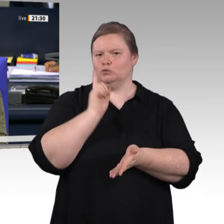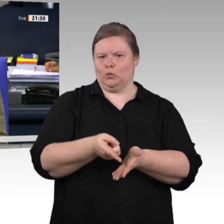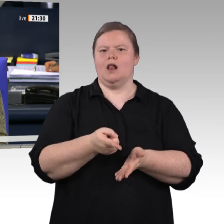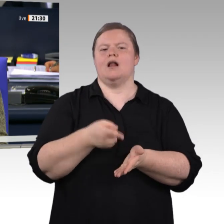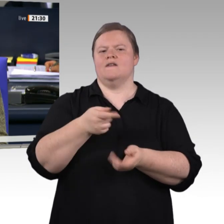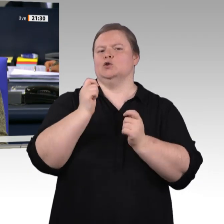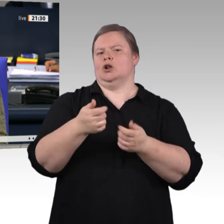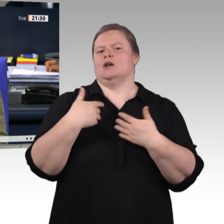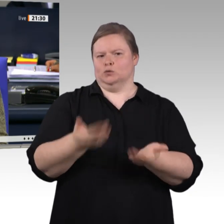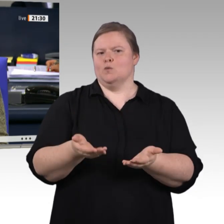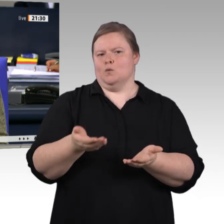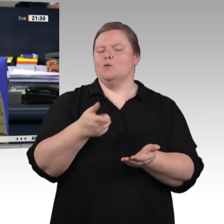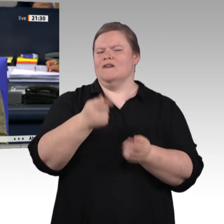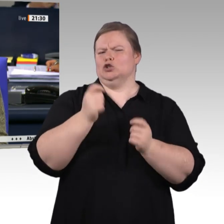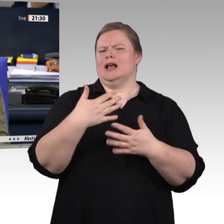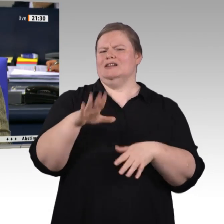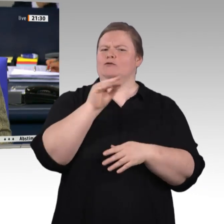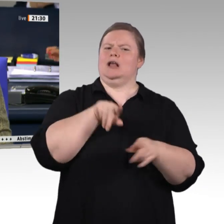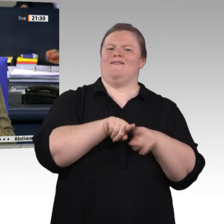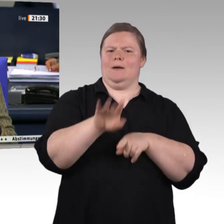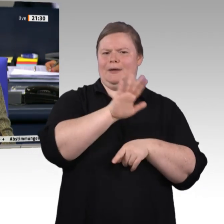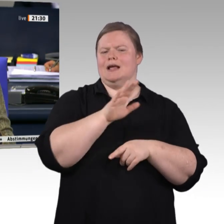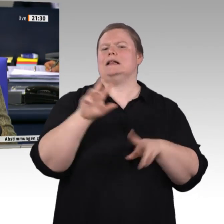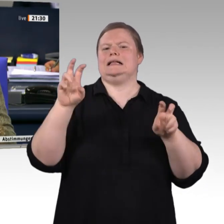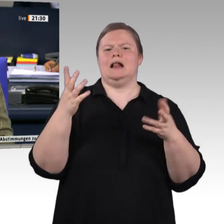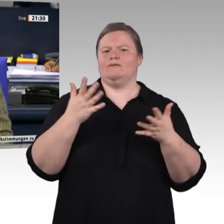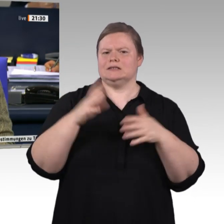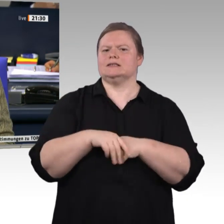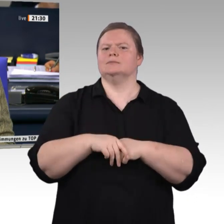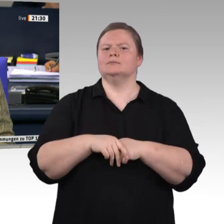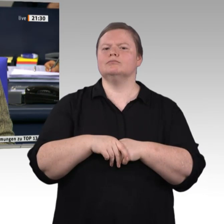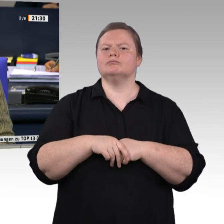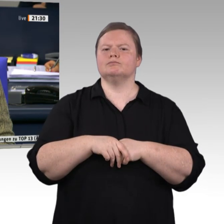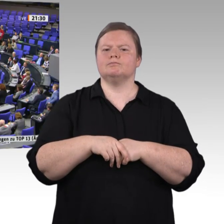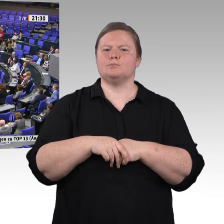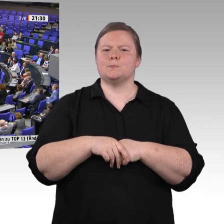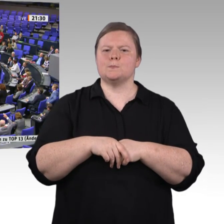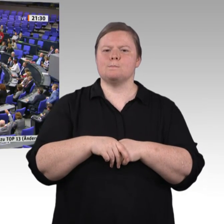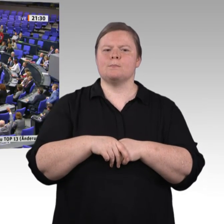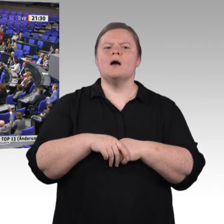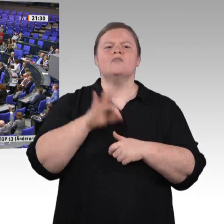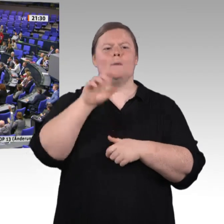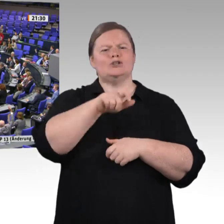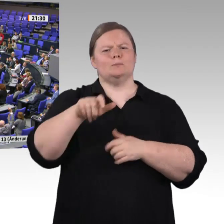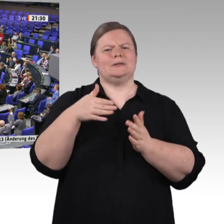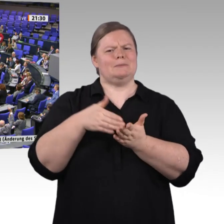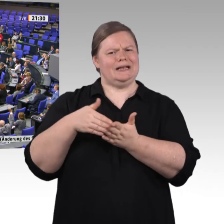Beschäftigungssituation für Menschen mit Behinderungen verbessern. Wer stimmt für diese Beschlussempfehlung?